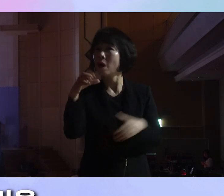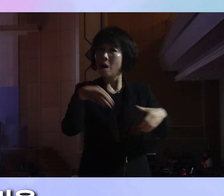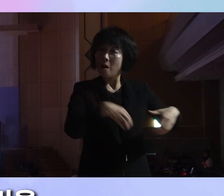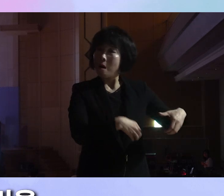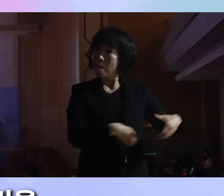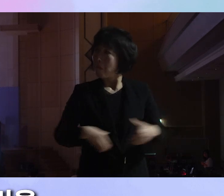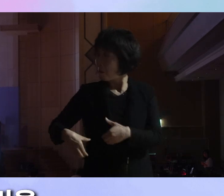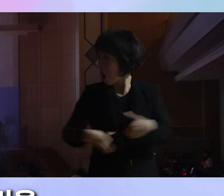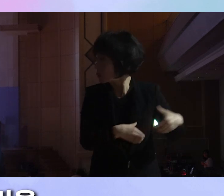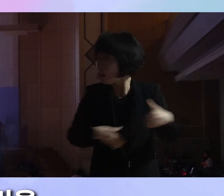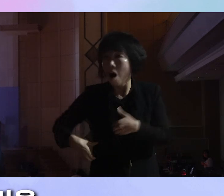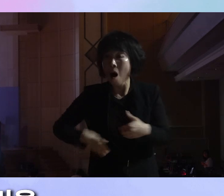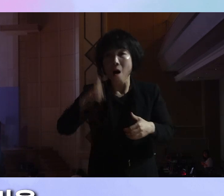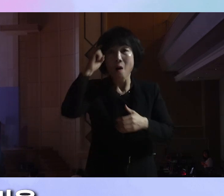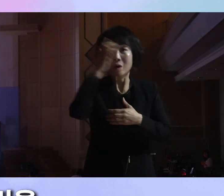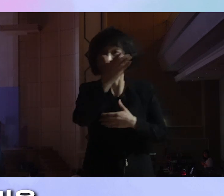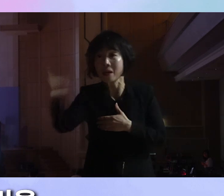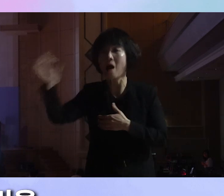망설이나